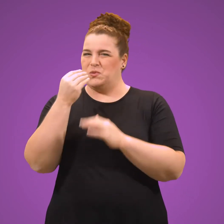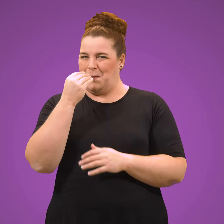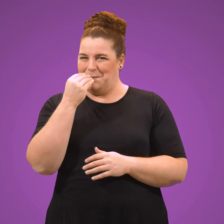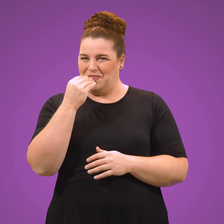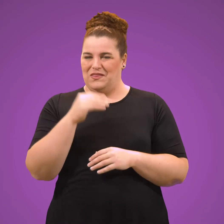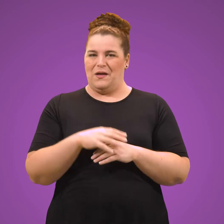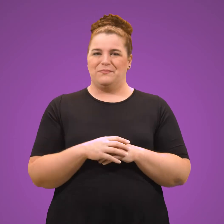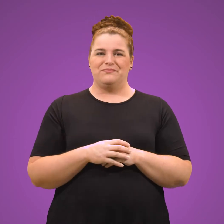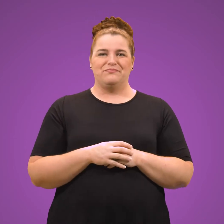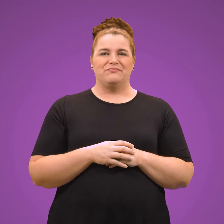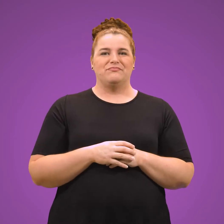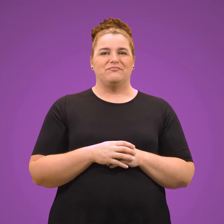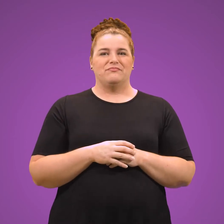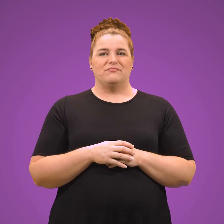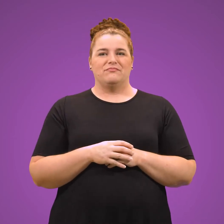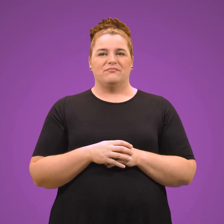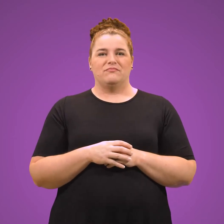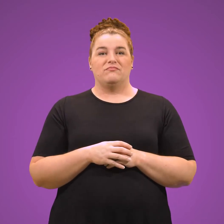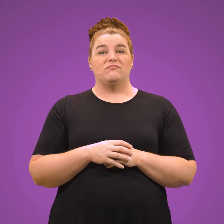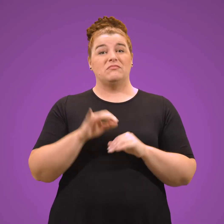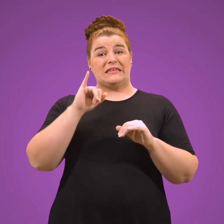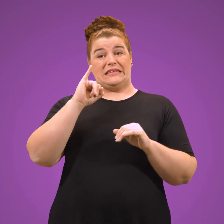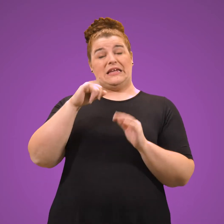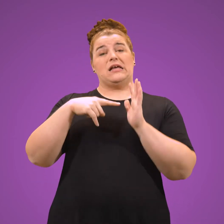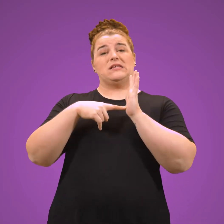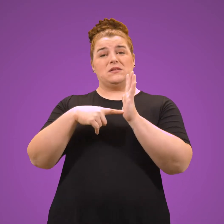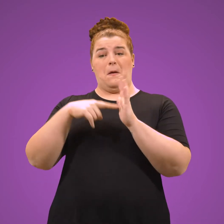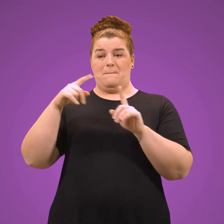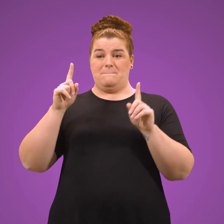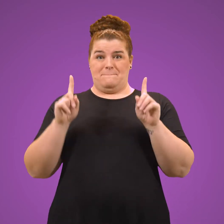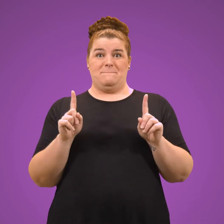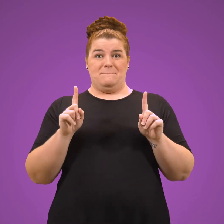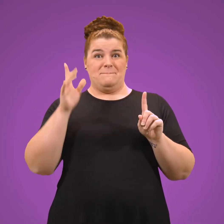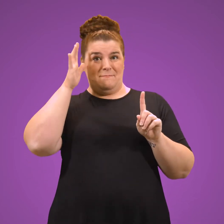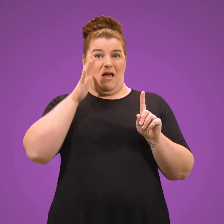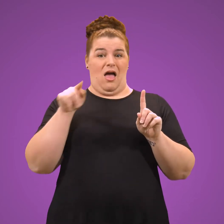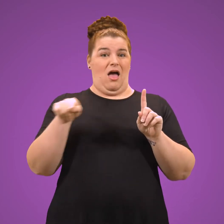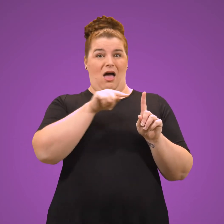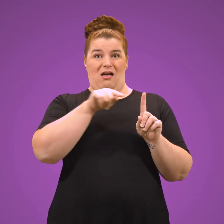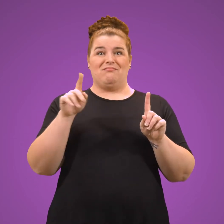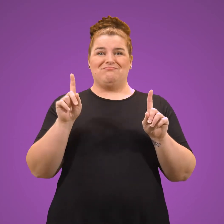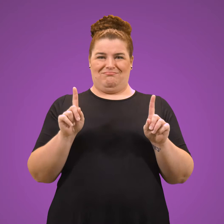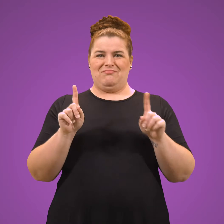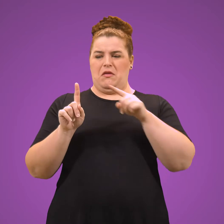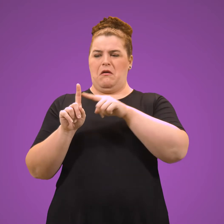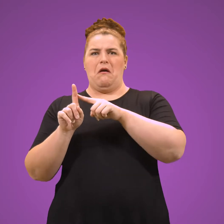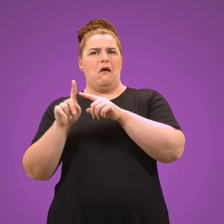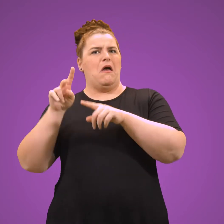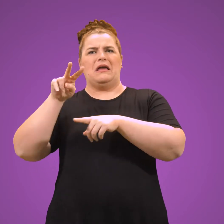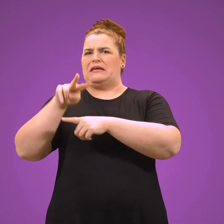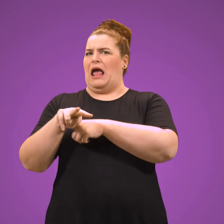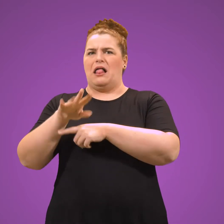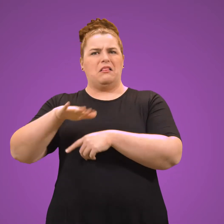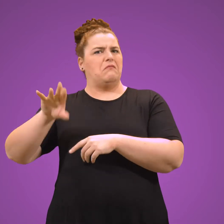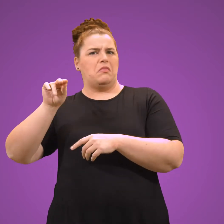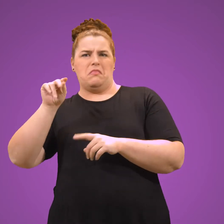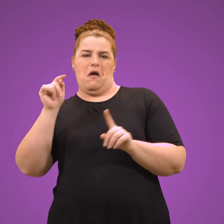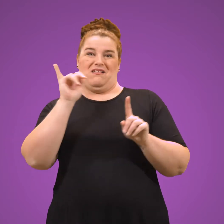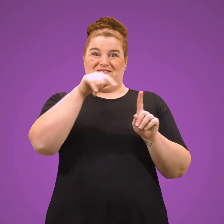Qui est le payeur de la pension alimentaire? Le parent qui n'a pas la garde des enfants doit payer une pension